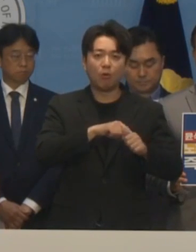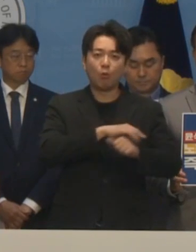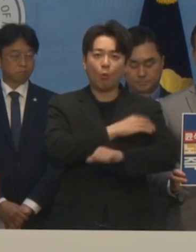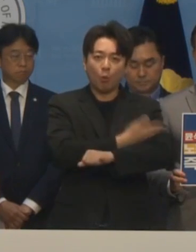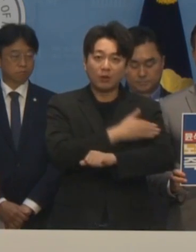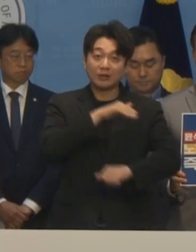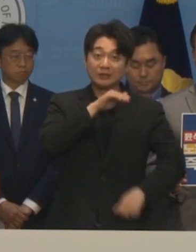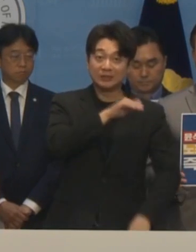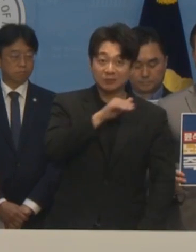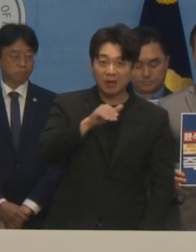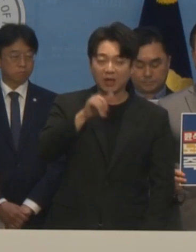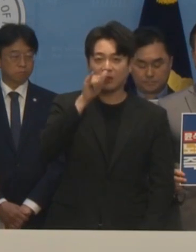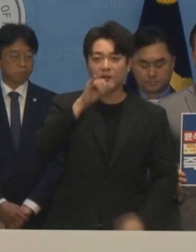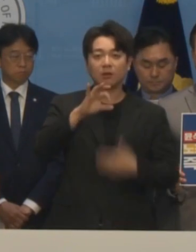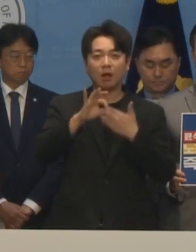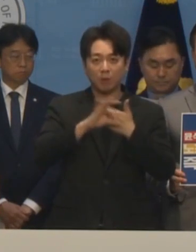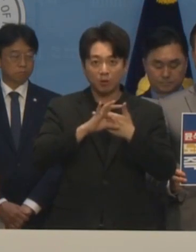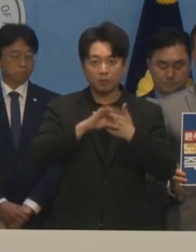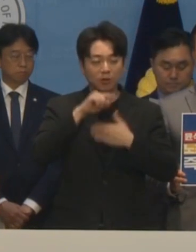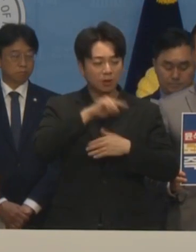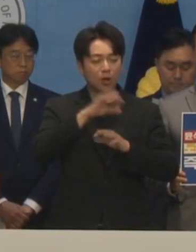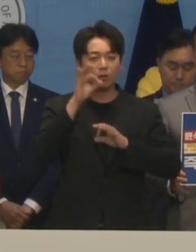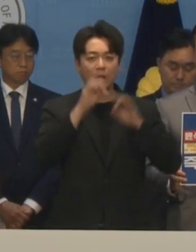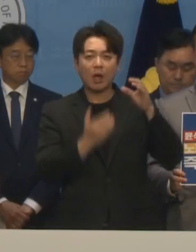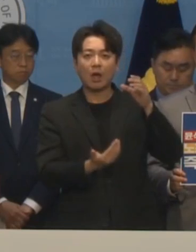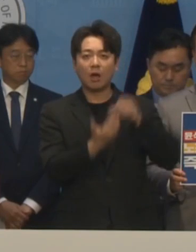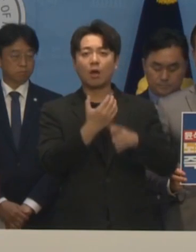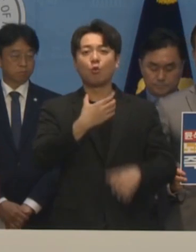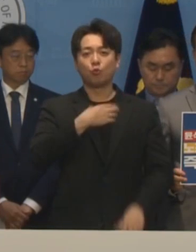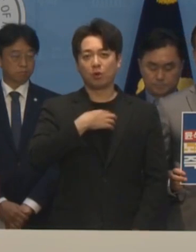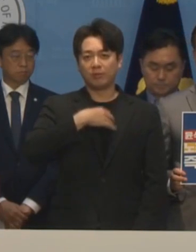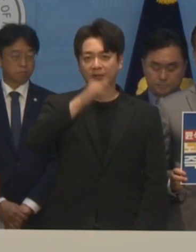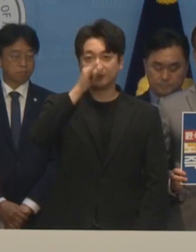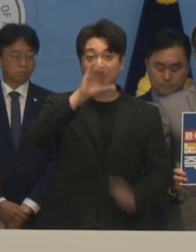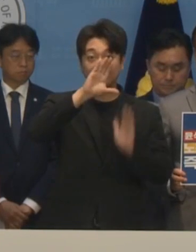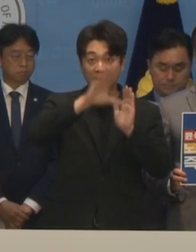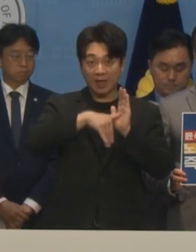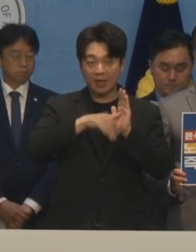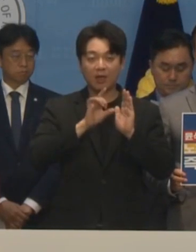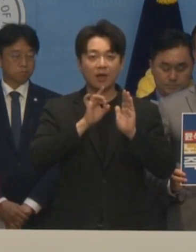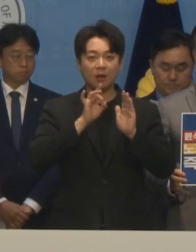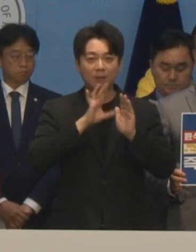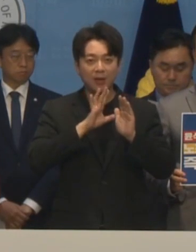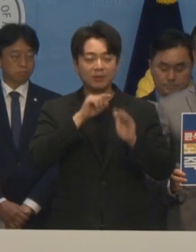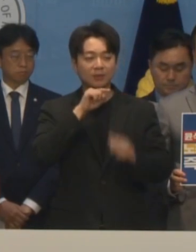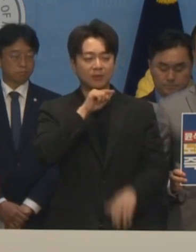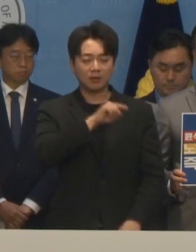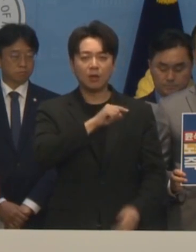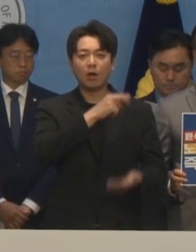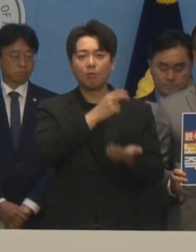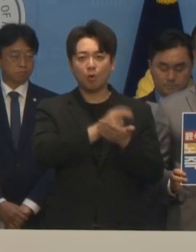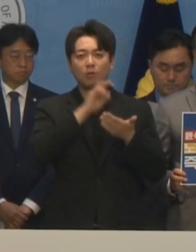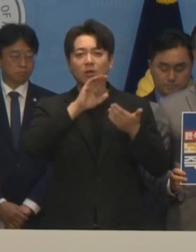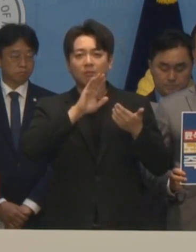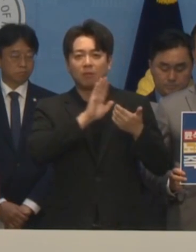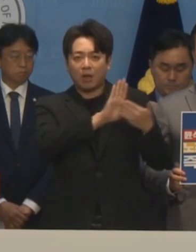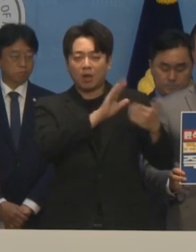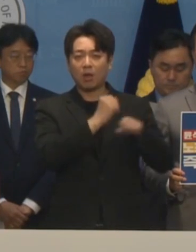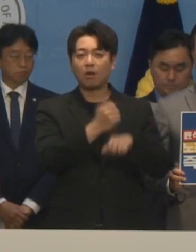침해 수단으로서의 오용 가능성이 있을 때만 정당화한다는 것이 헌법학자들의 정립된